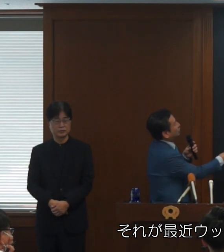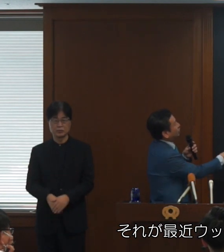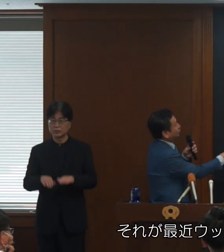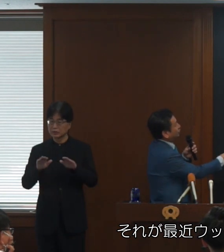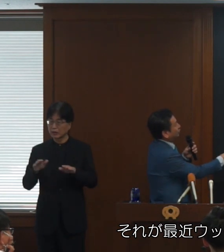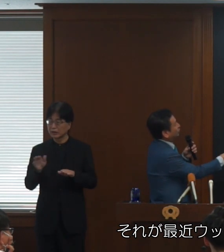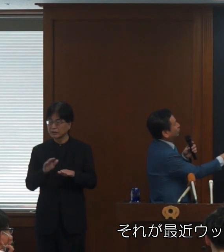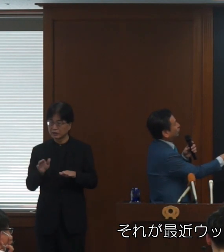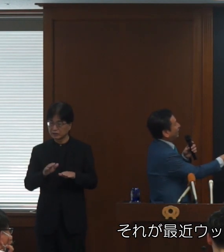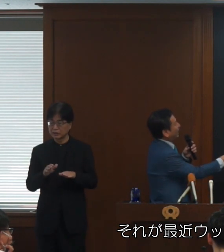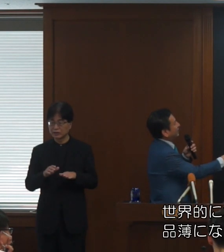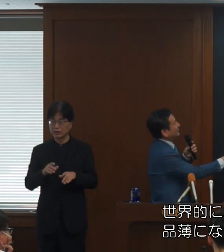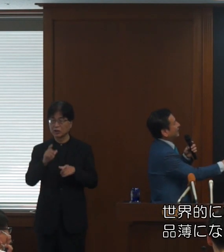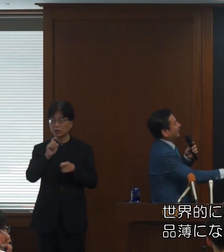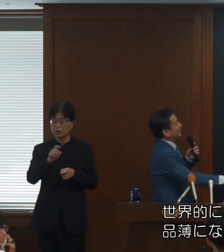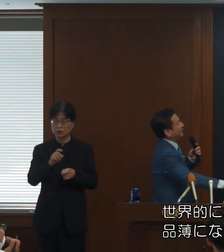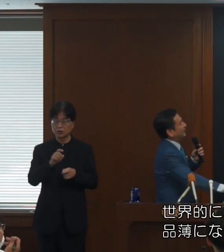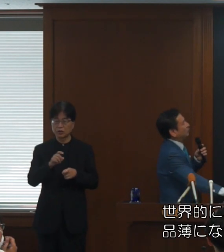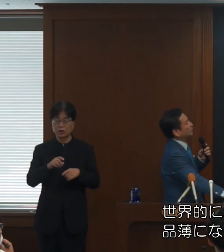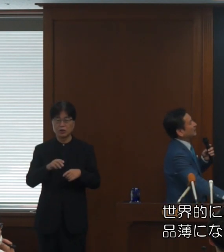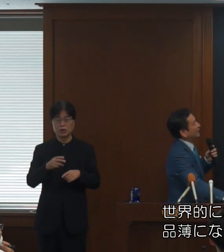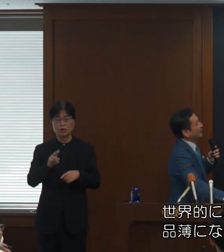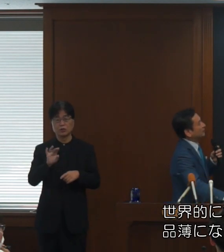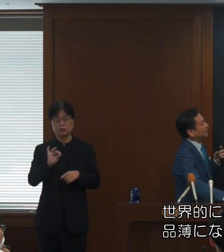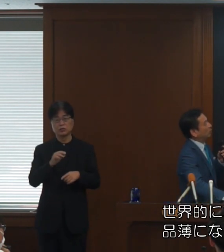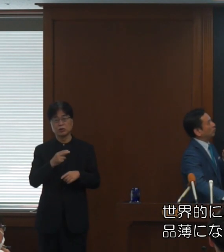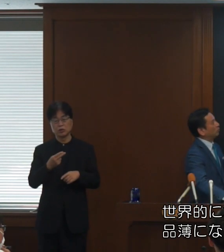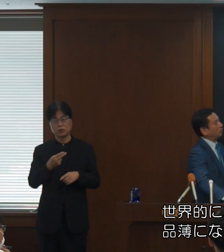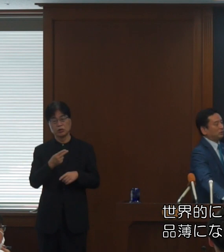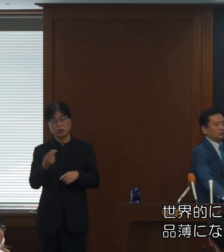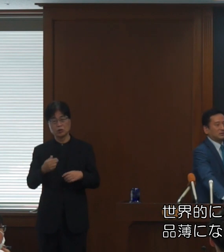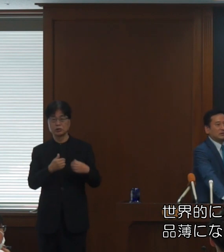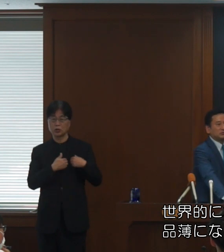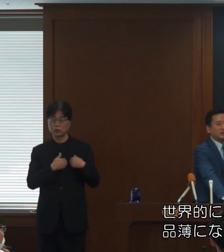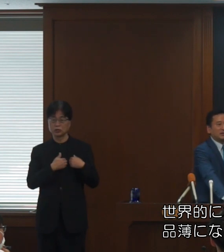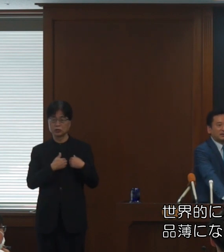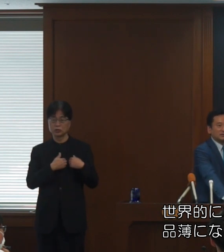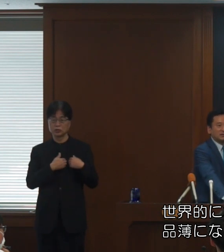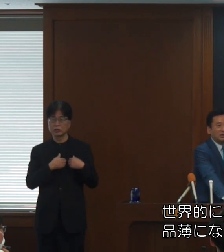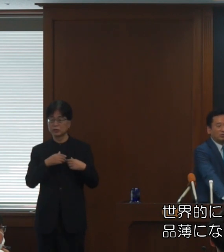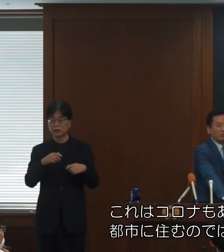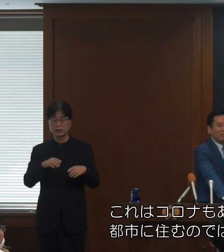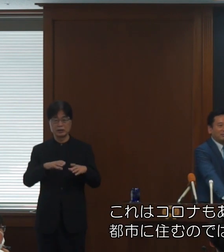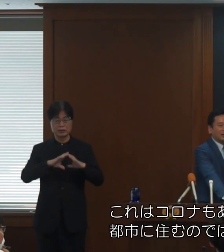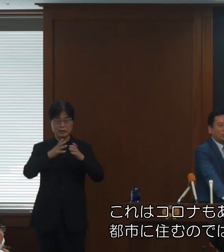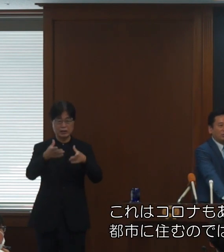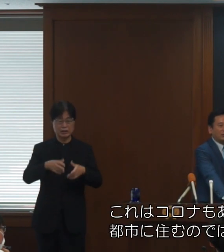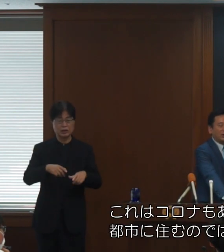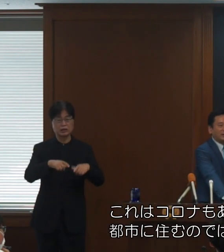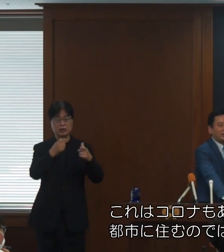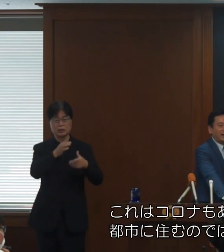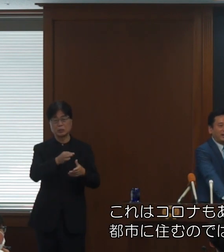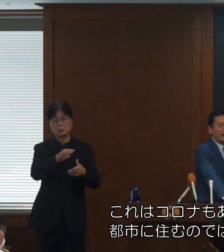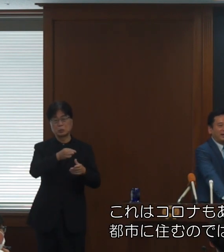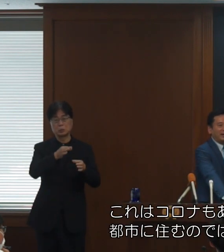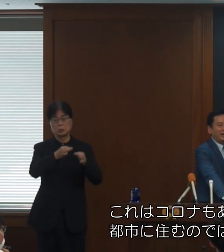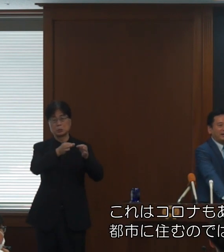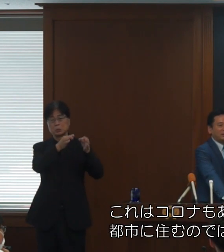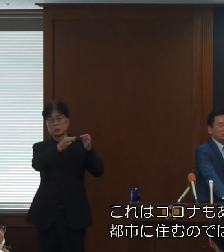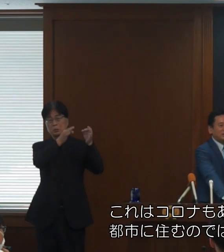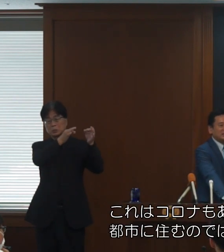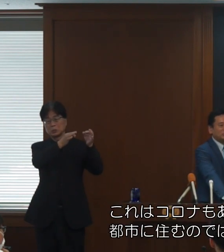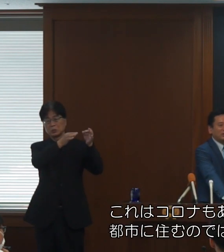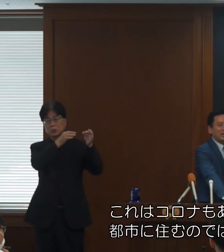ウッドショックということで世界的に木材価格が高騰しやすくなってきたこれはコロナもあって